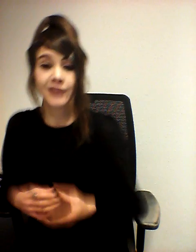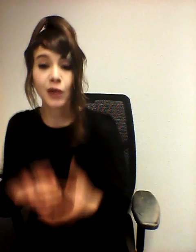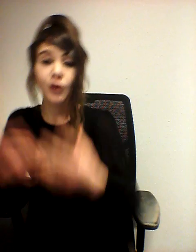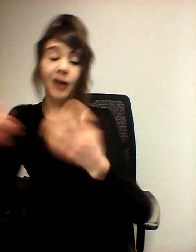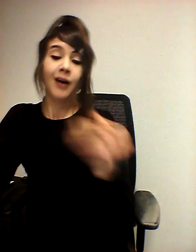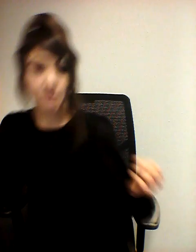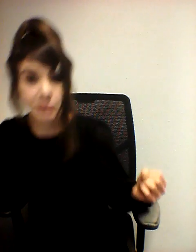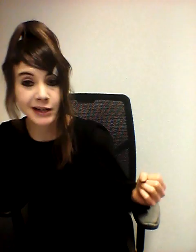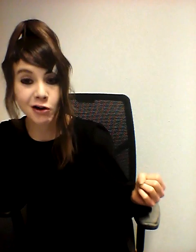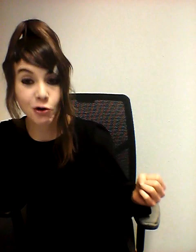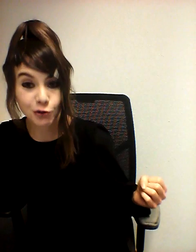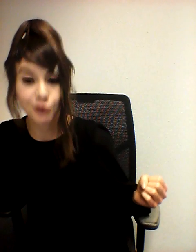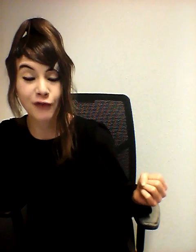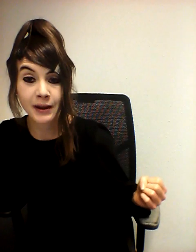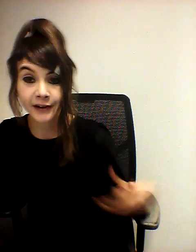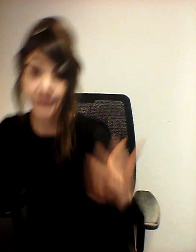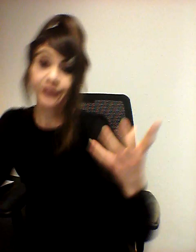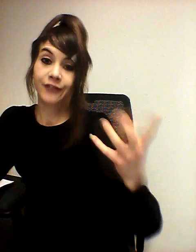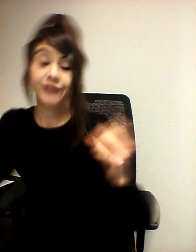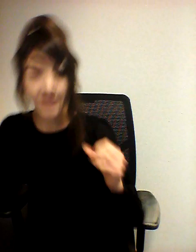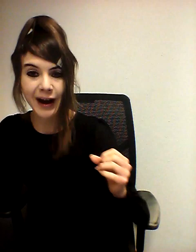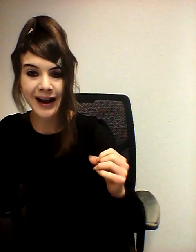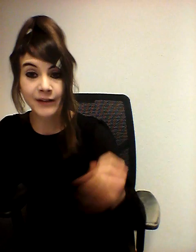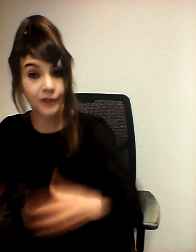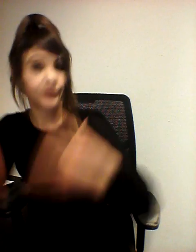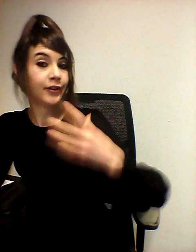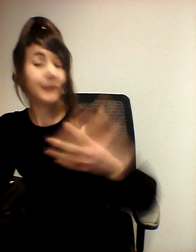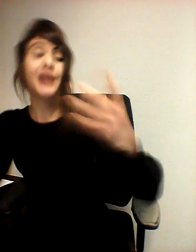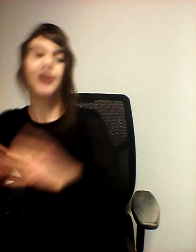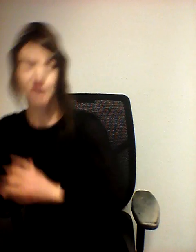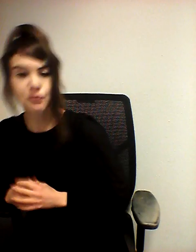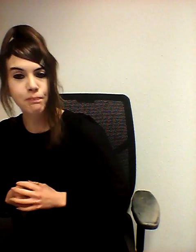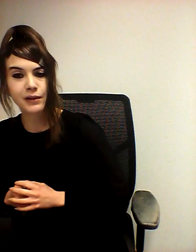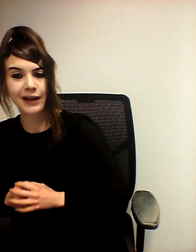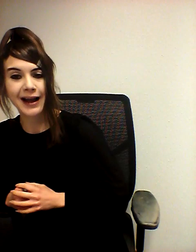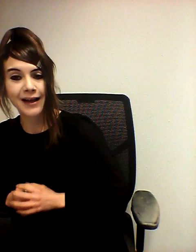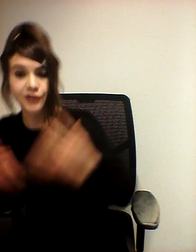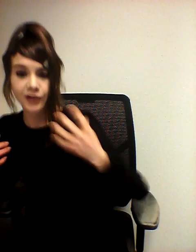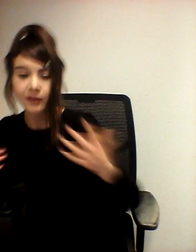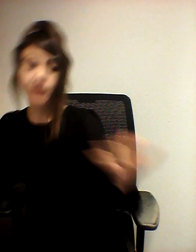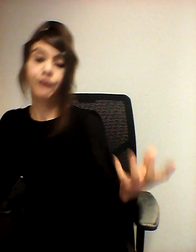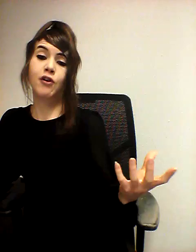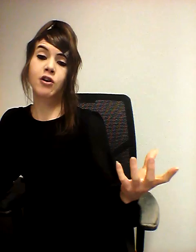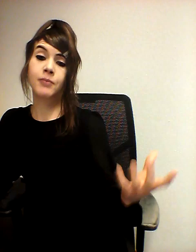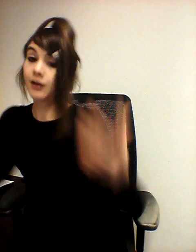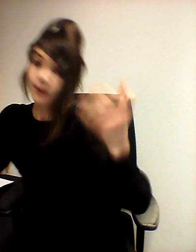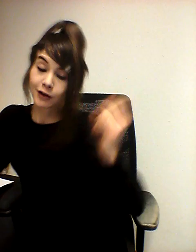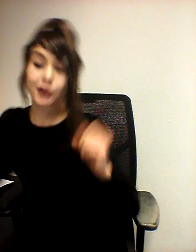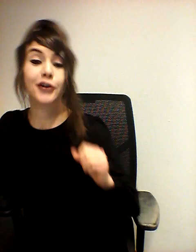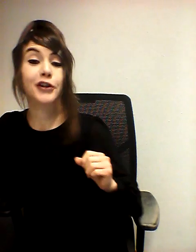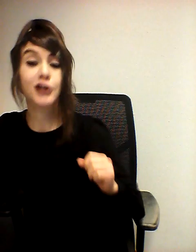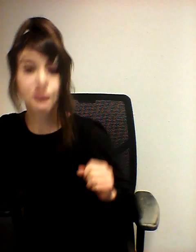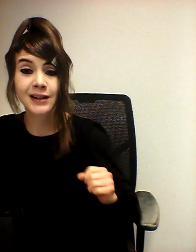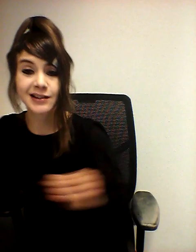nieuwe aminozuurverbindingen, nieuwe eiwitten, nieuwe spiereiwitten vormen. Kunnen je